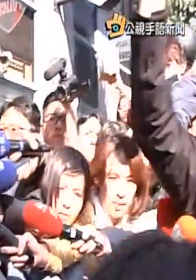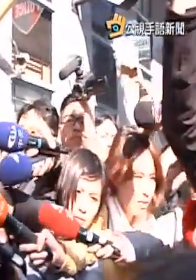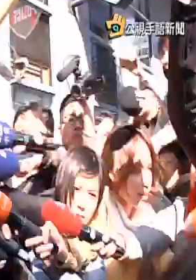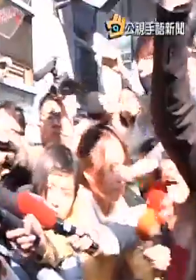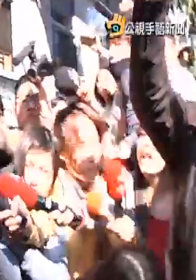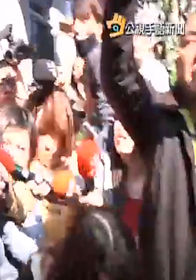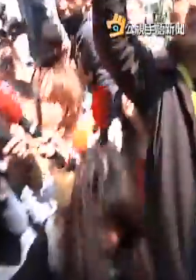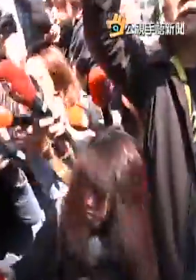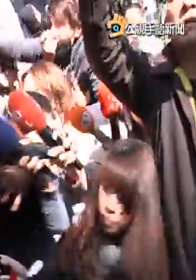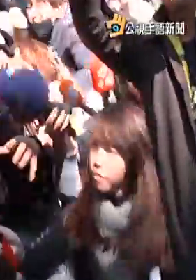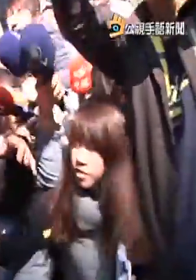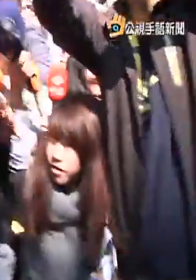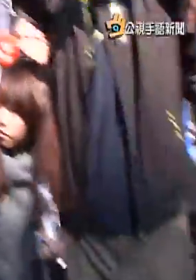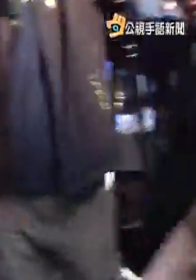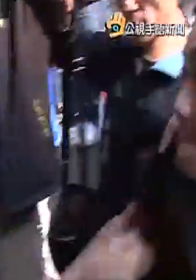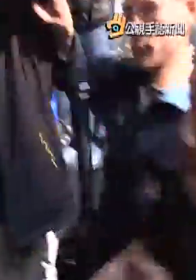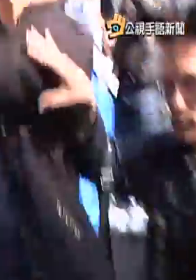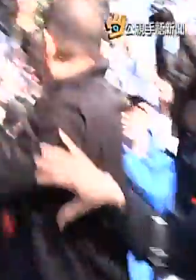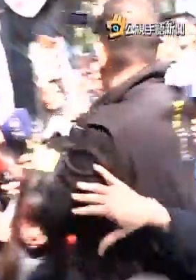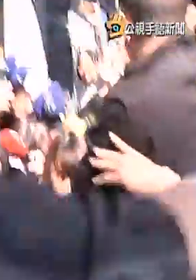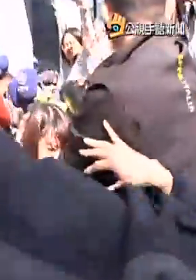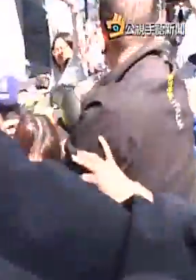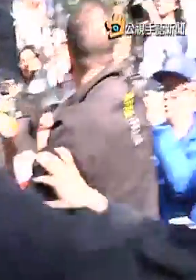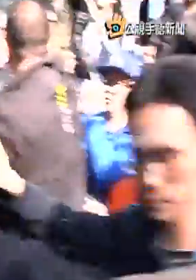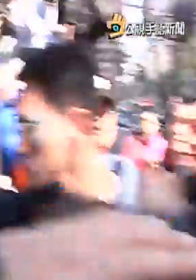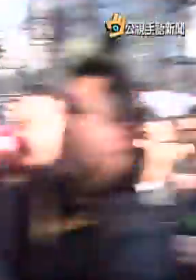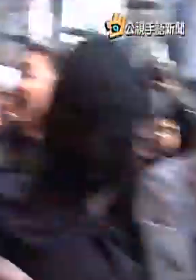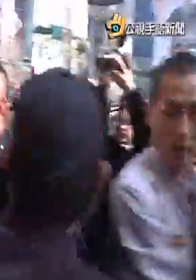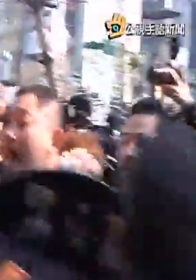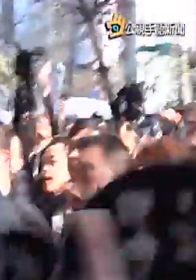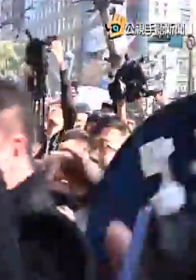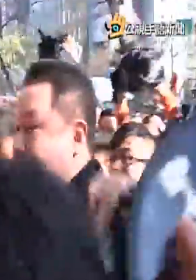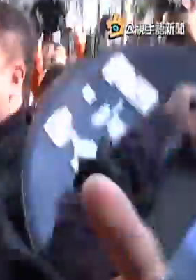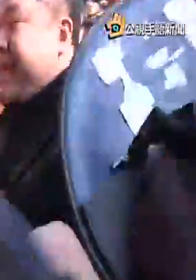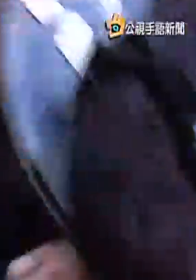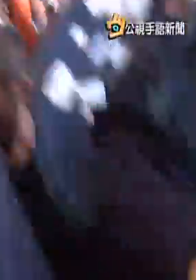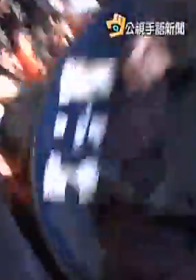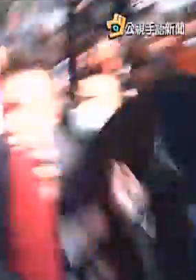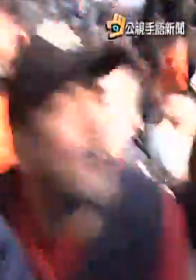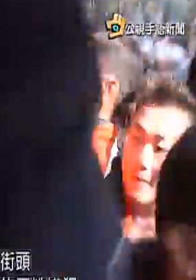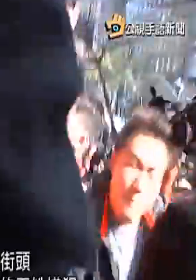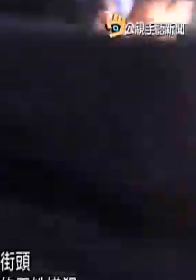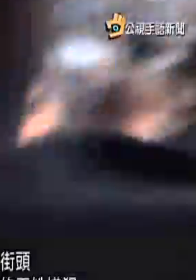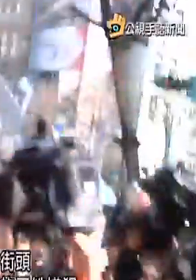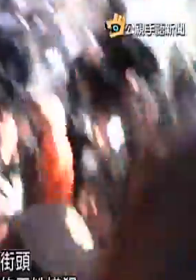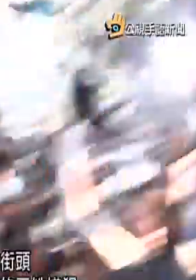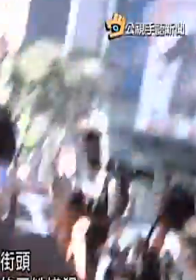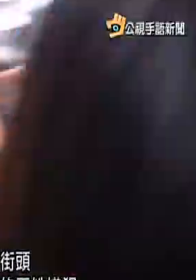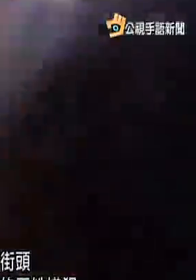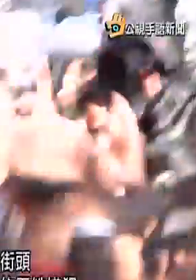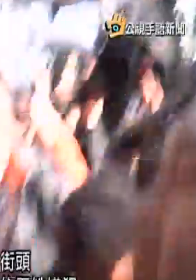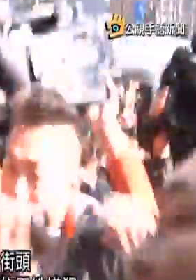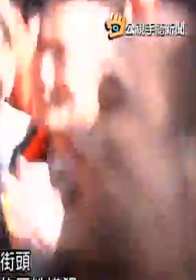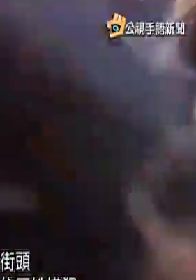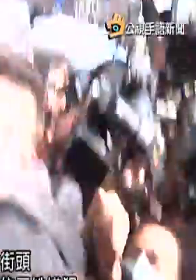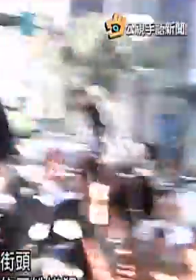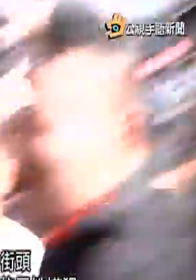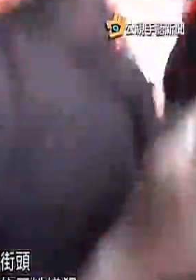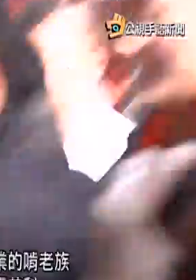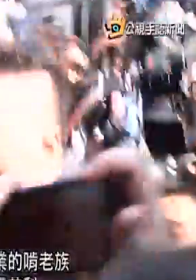好，大哥，不好意思啊，小心，小心到底，小心到底。 在台北街头狠心砍杀女童的王姓嫌犯，不只是个